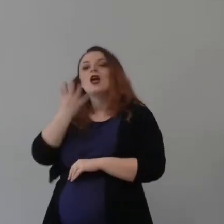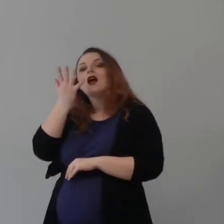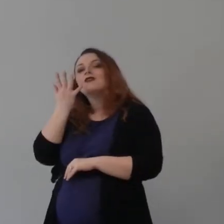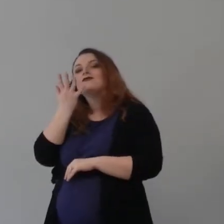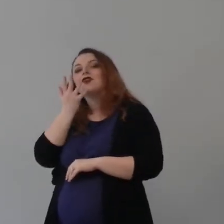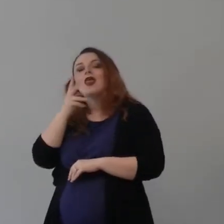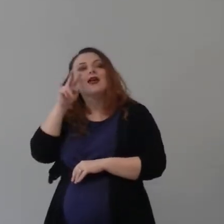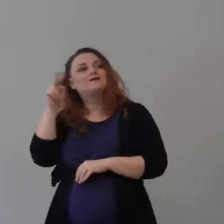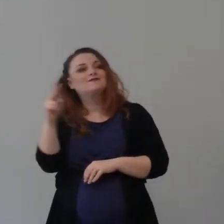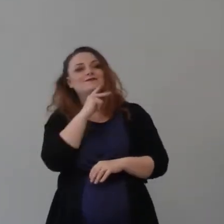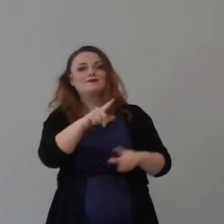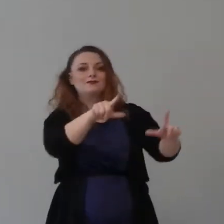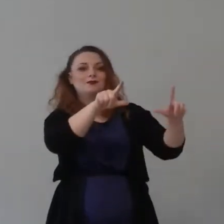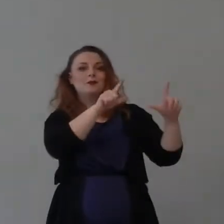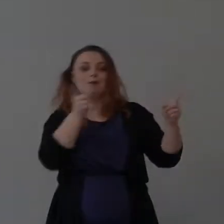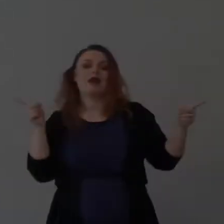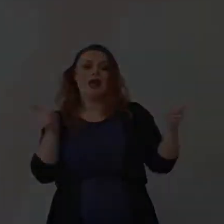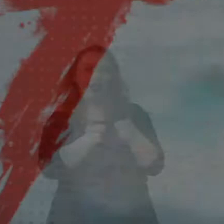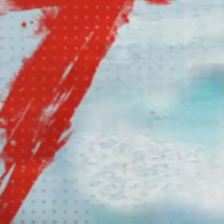un breve filmato e poi ne spiegherò.